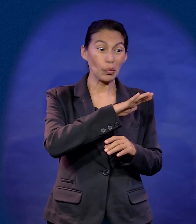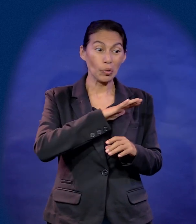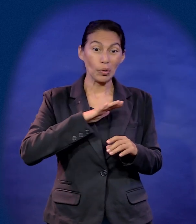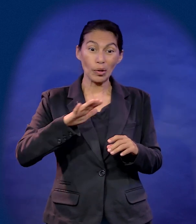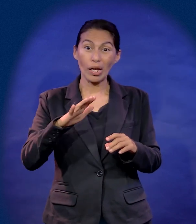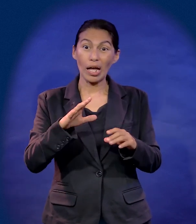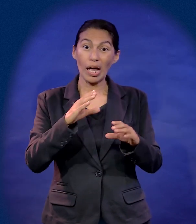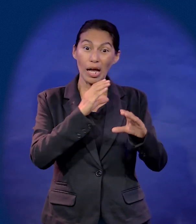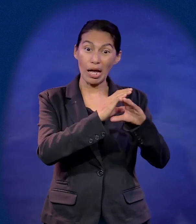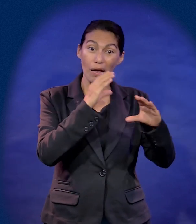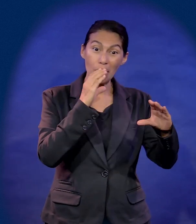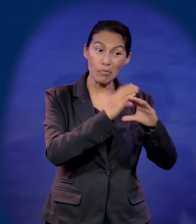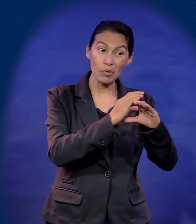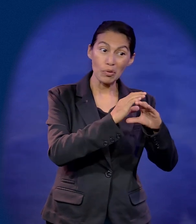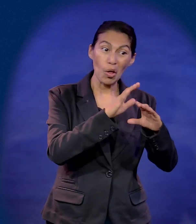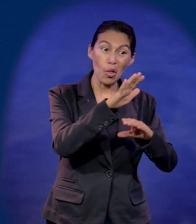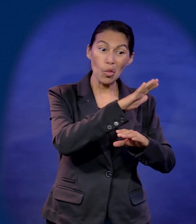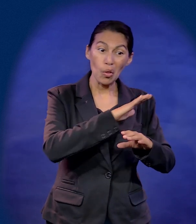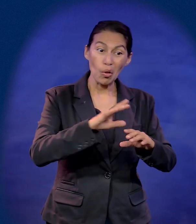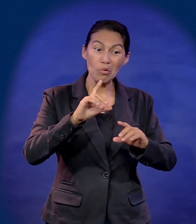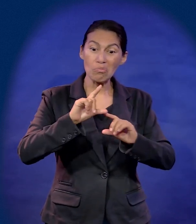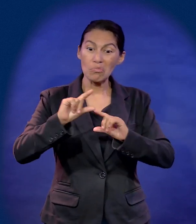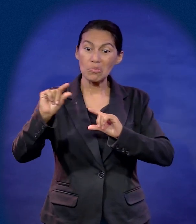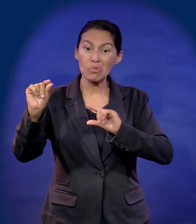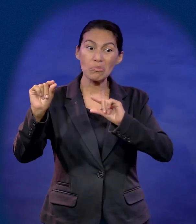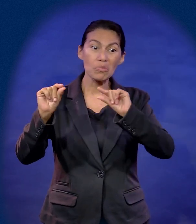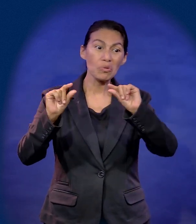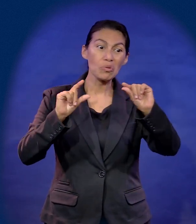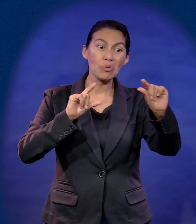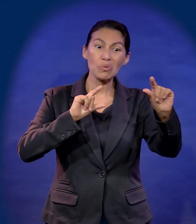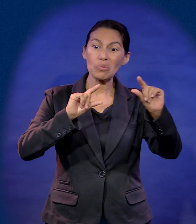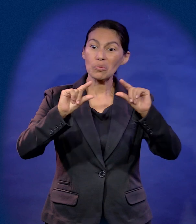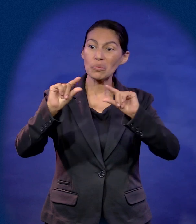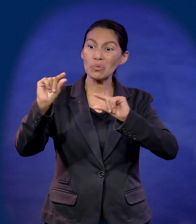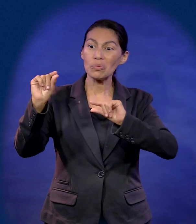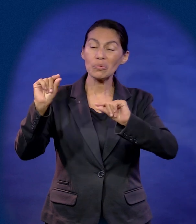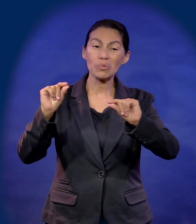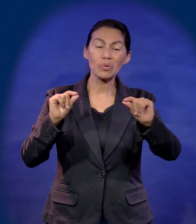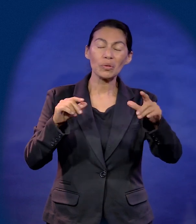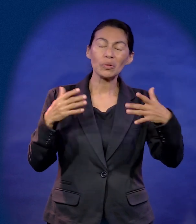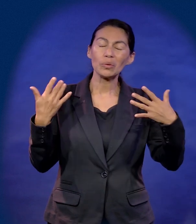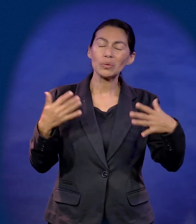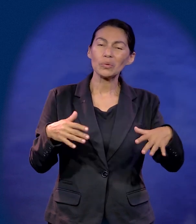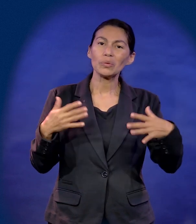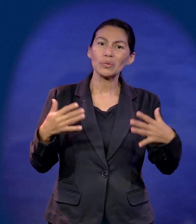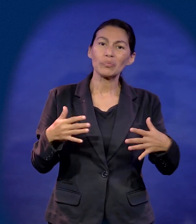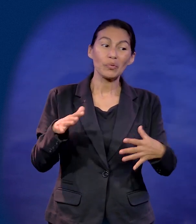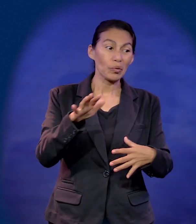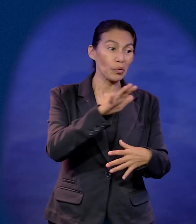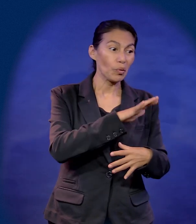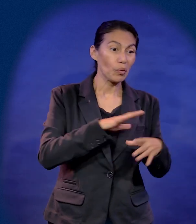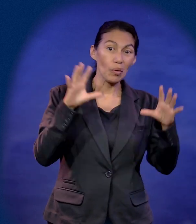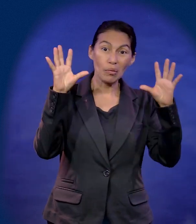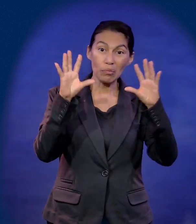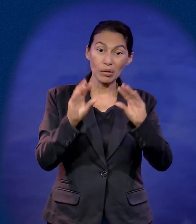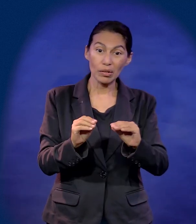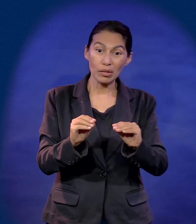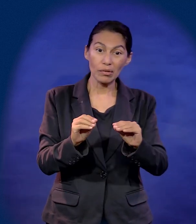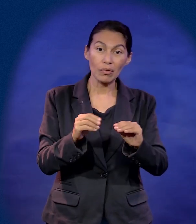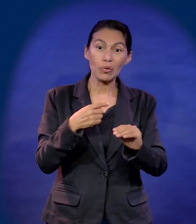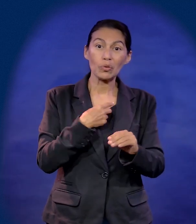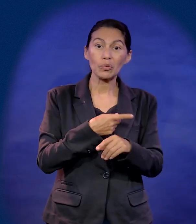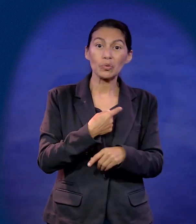estresado. Todos los camiones se fueron. Fuimos el último camión y el muchacho no llegó. Todo estaba apagado, no había más